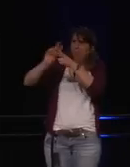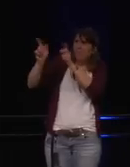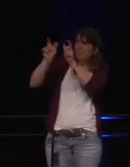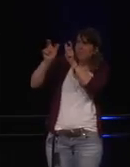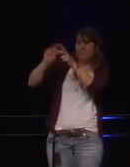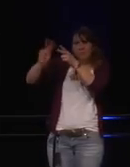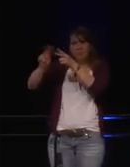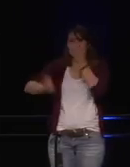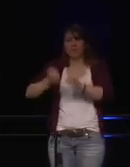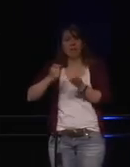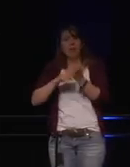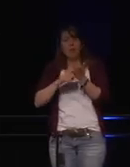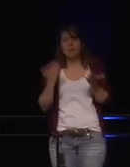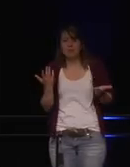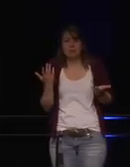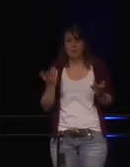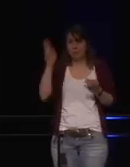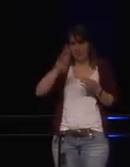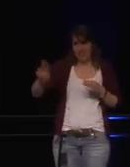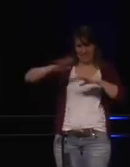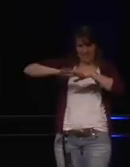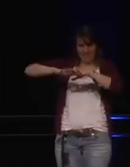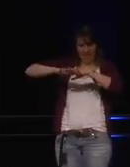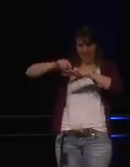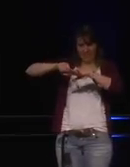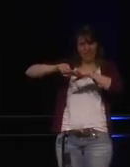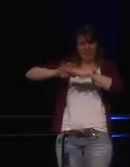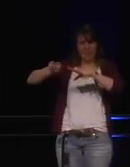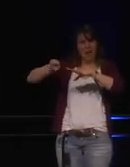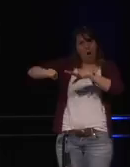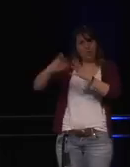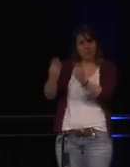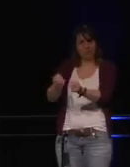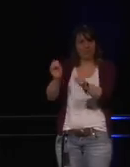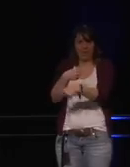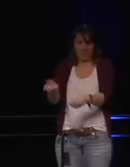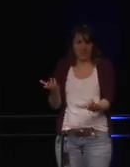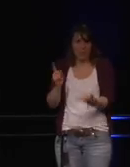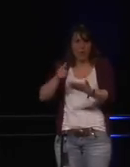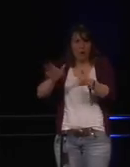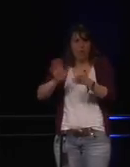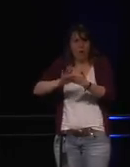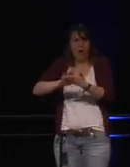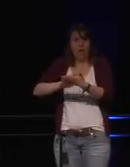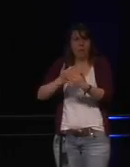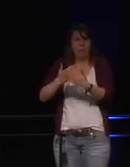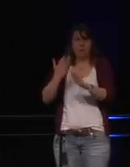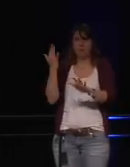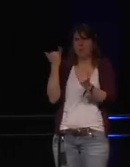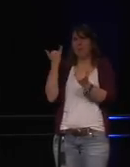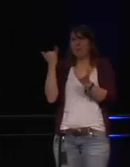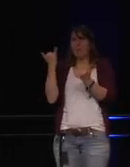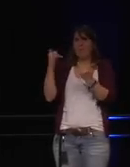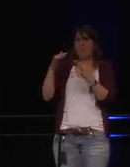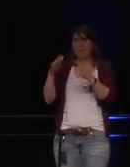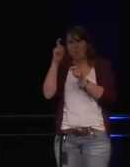muy difícil de corregir porque no podían coger la red de universidad y de activarla. Así